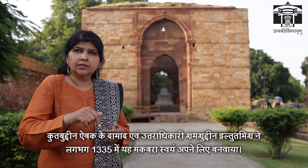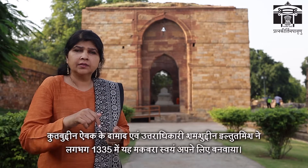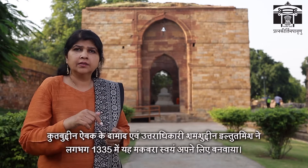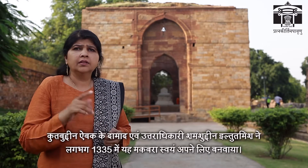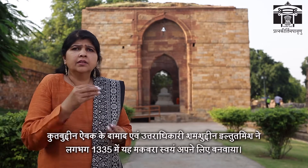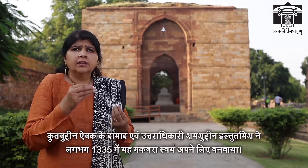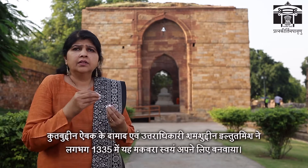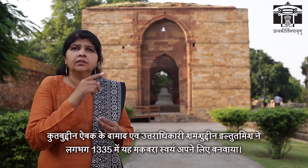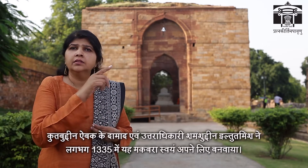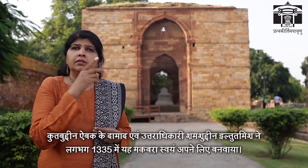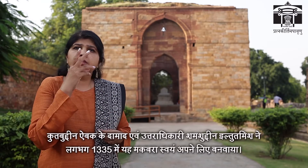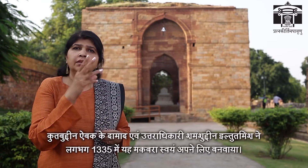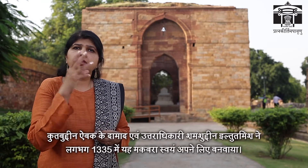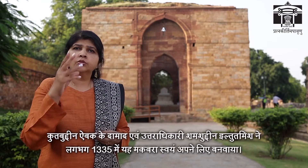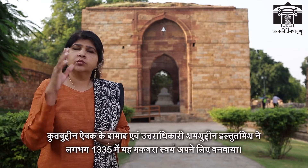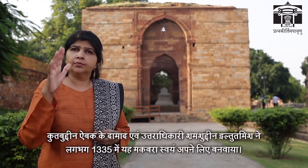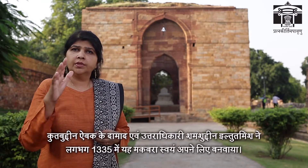लगभग 1335 में यह मकबरा